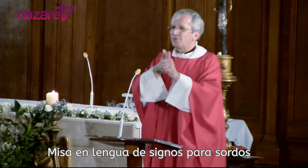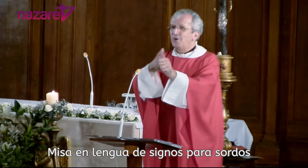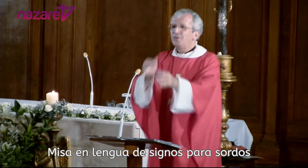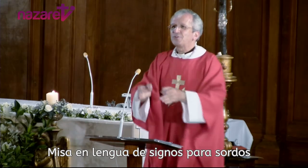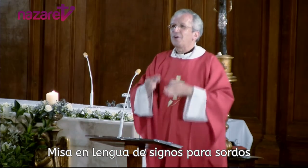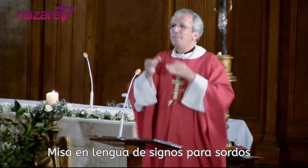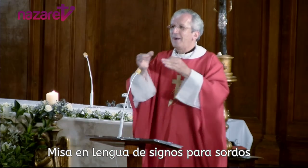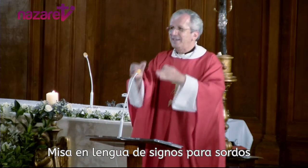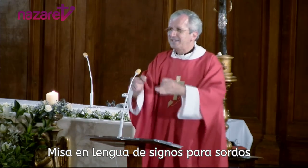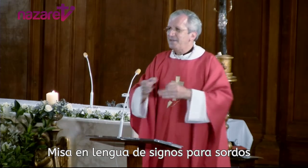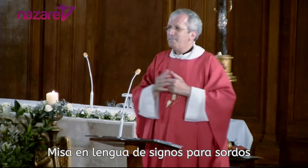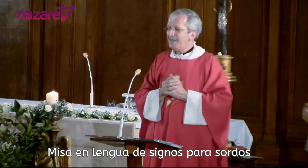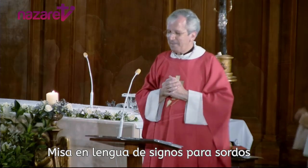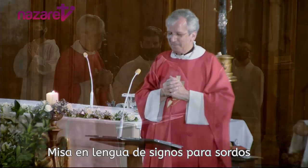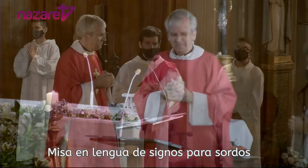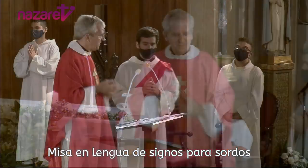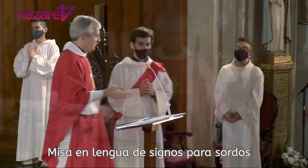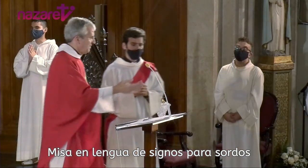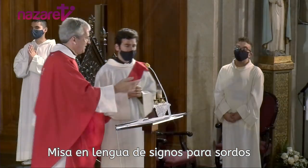y os acompañe siempre. Amén.